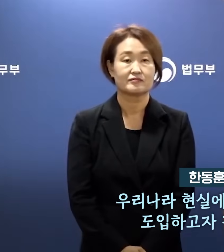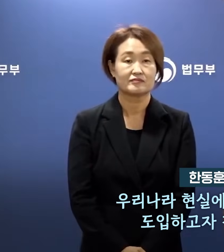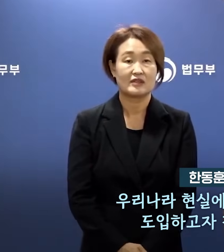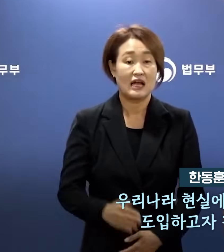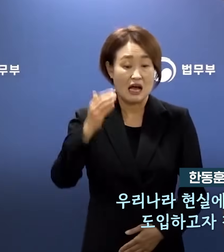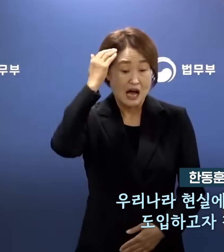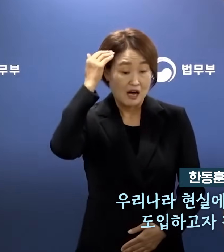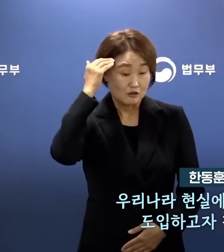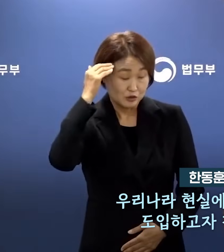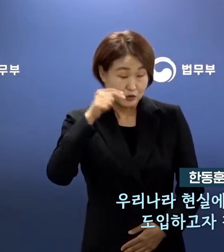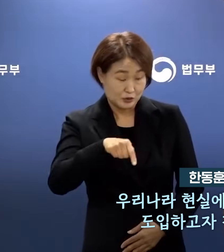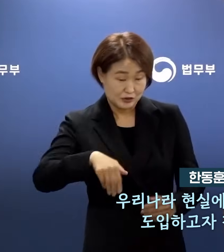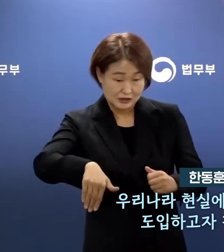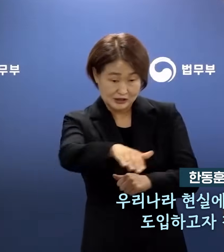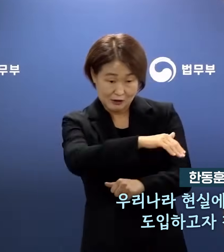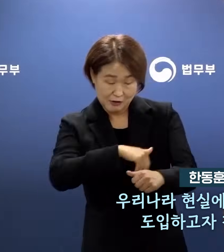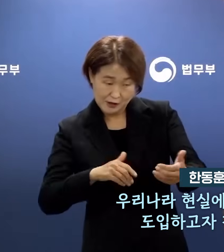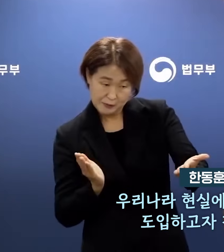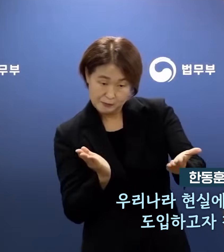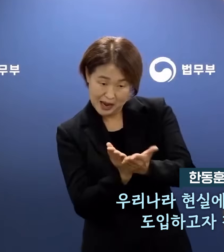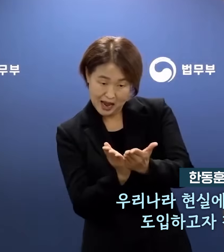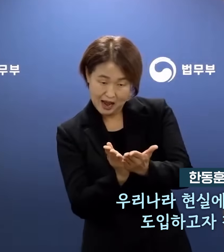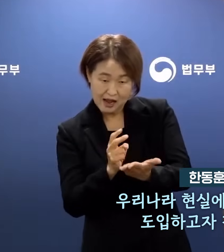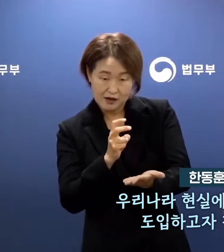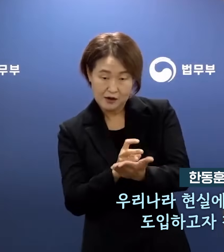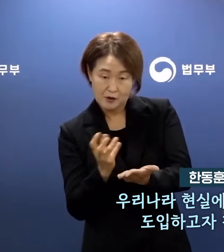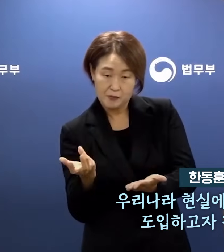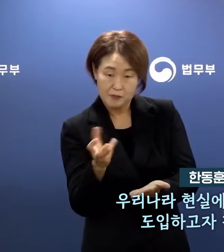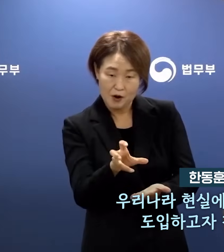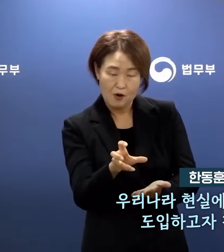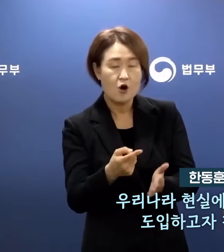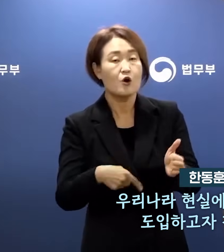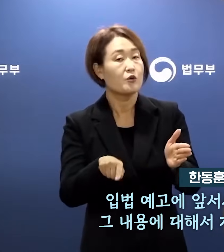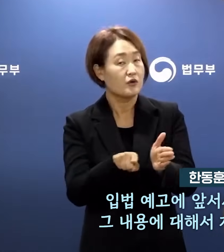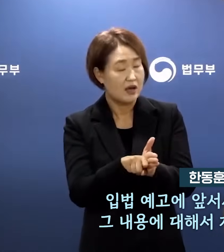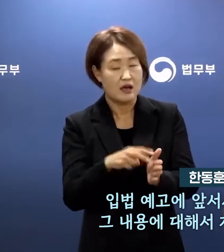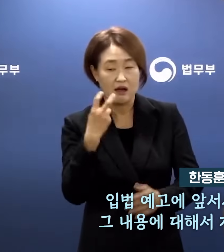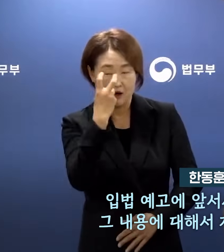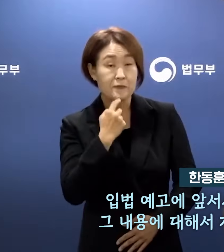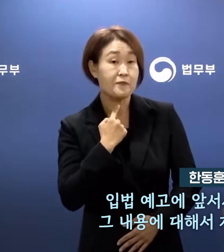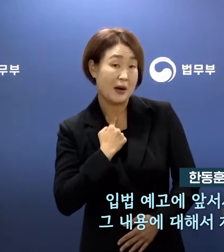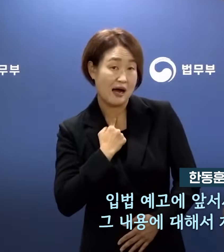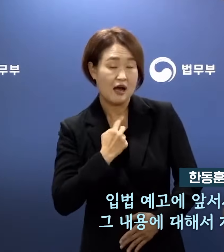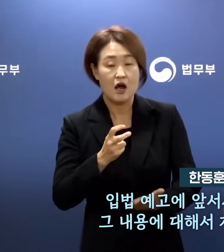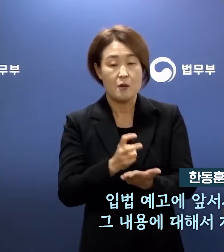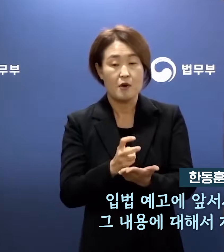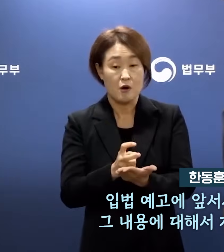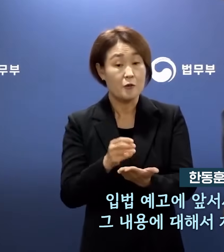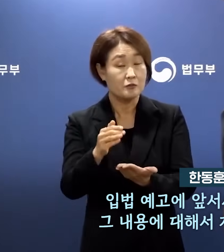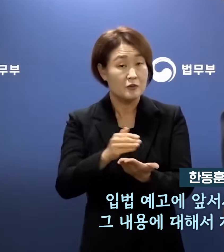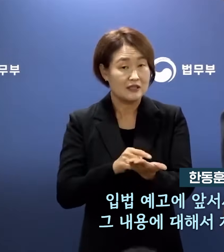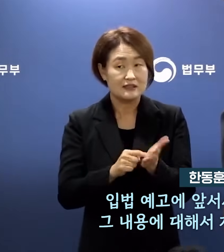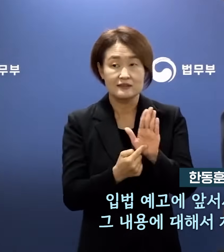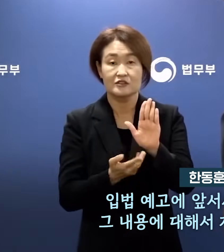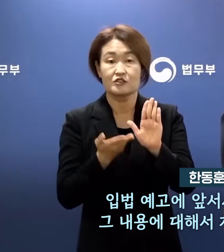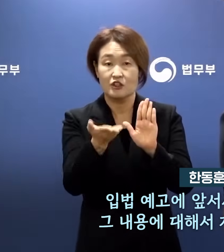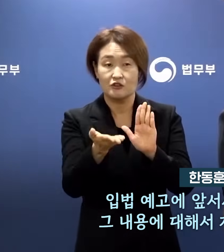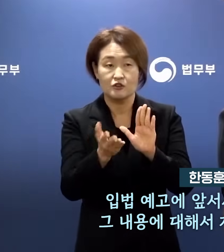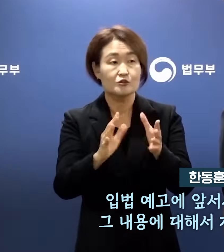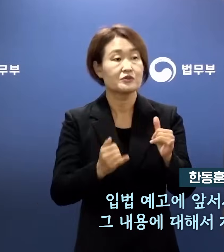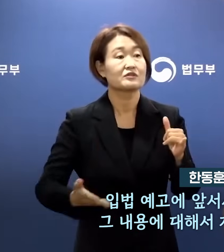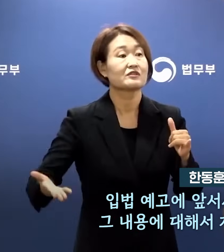우리나라 현실에 맞는 최선의 제도를 도입하고자 검토한 것이고요. 입법 예고에 앞서서 오늘 국민 여러분께 그 내용에 대해서